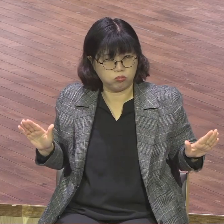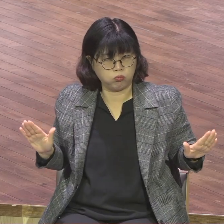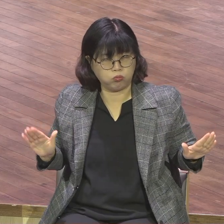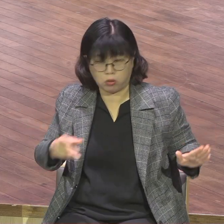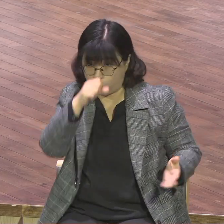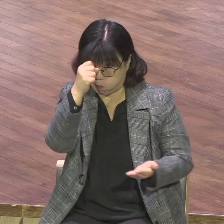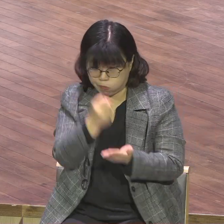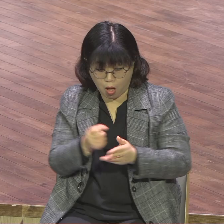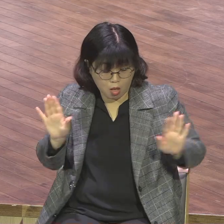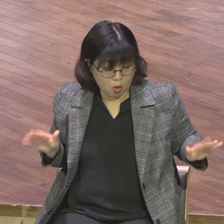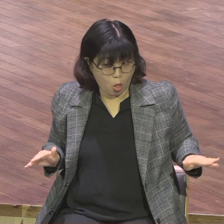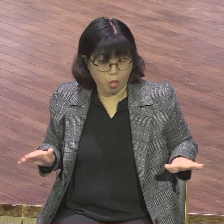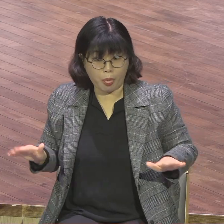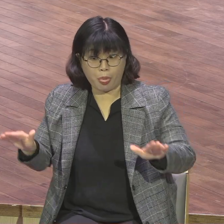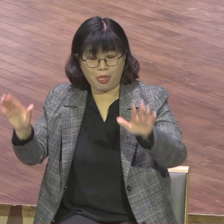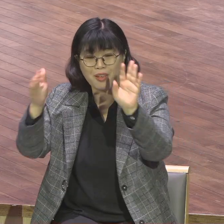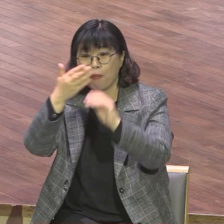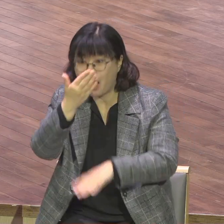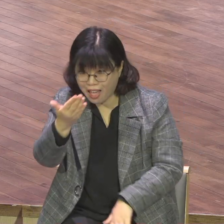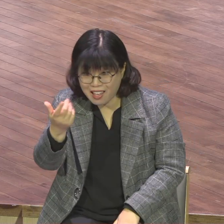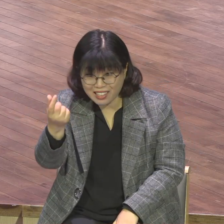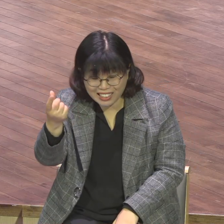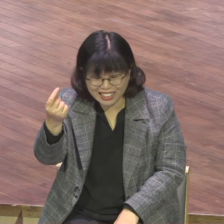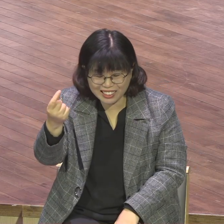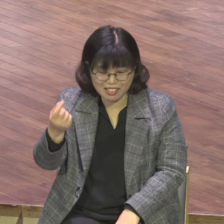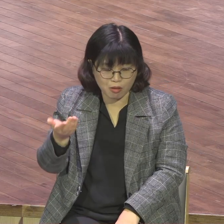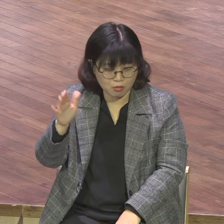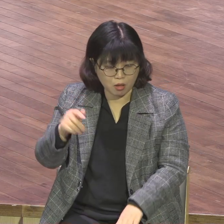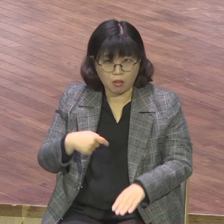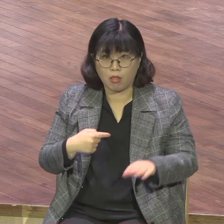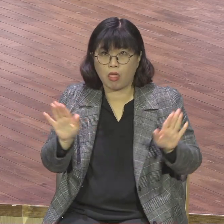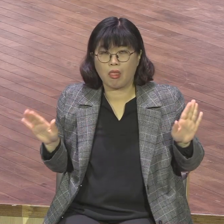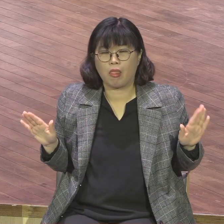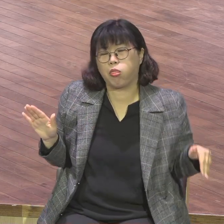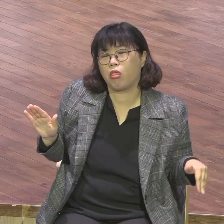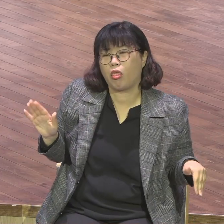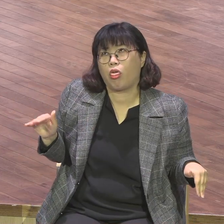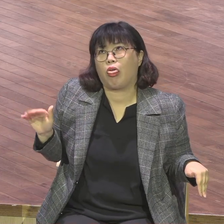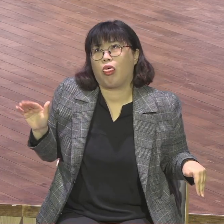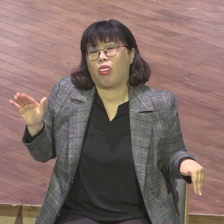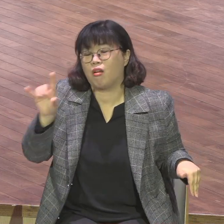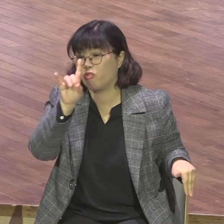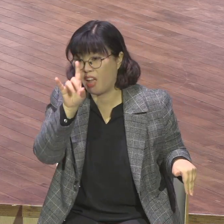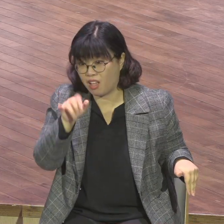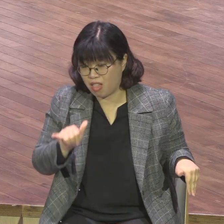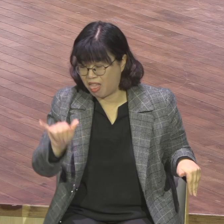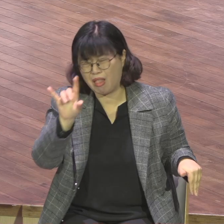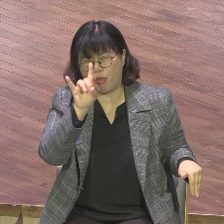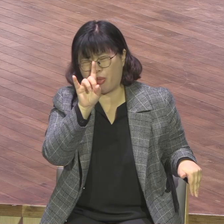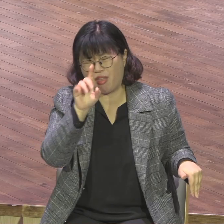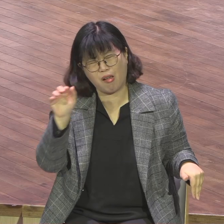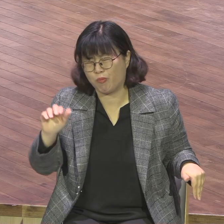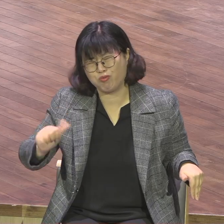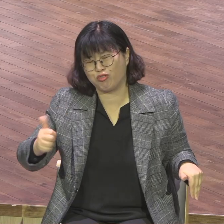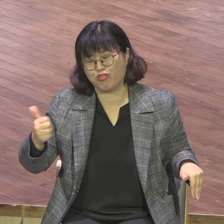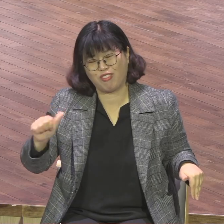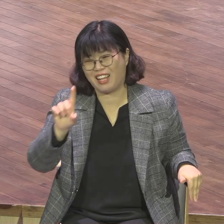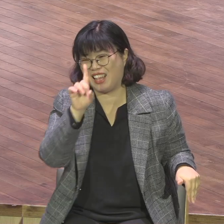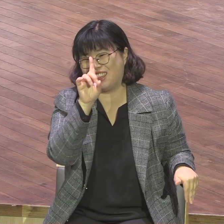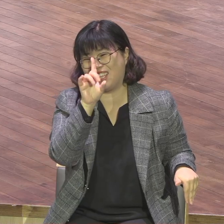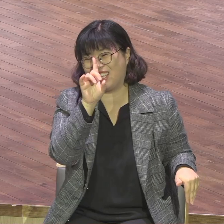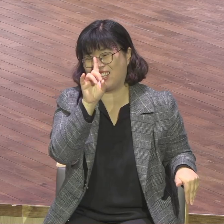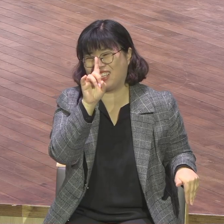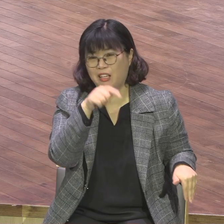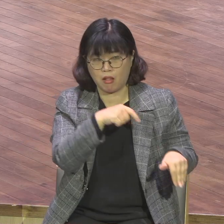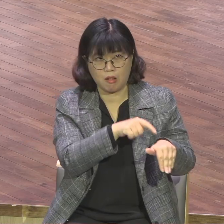제대로 비상하지를 못해요. 나르지를 못합니다. 그래서 사단은 어떻게 쓰든지 두 날개